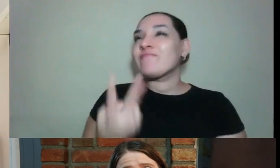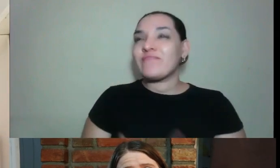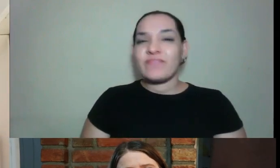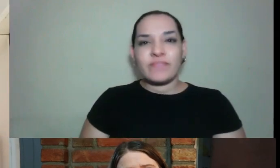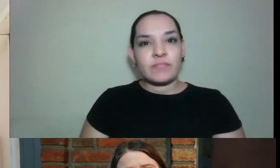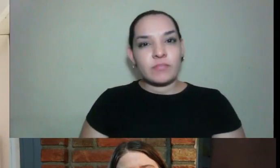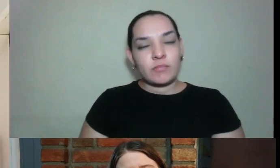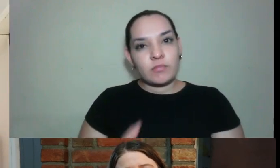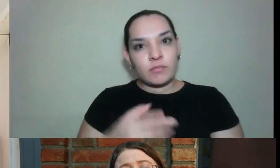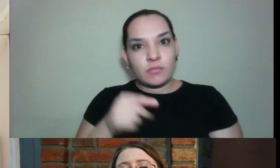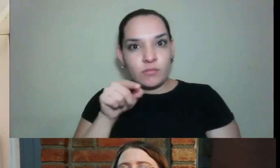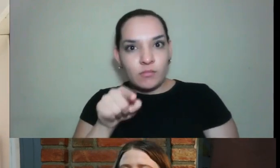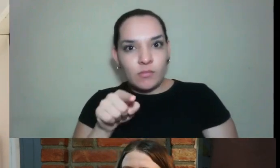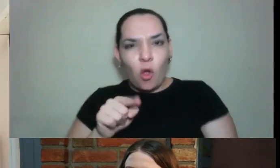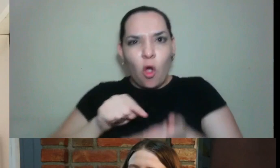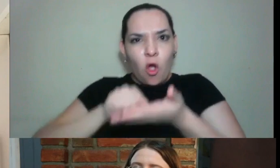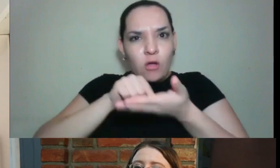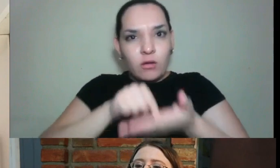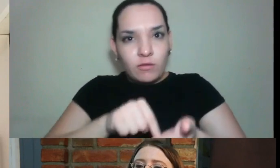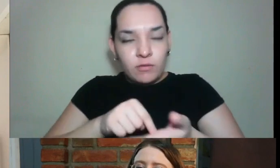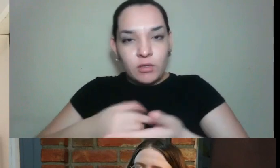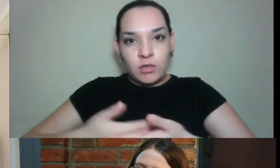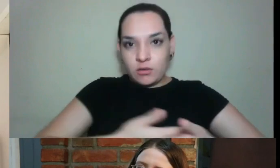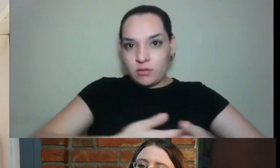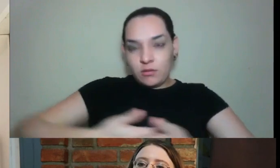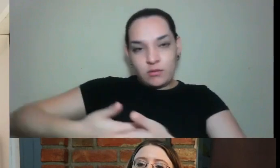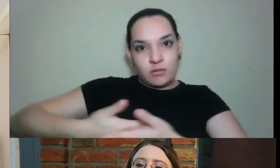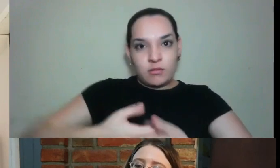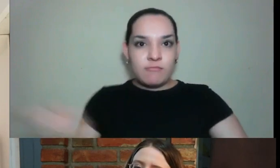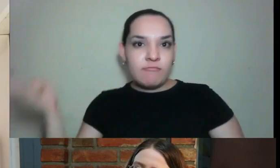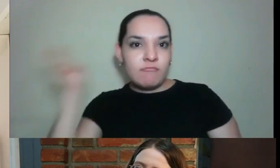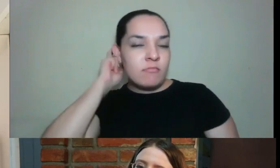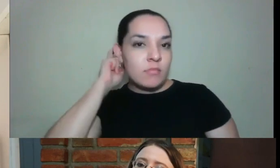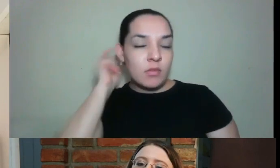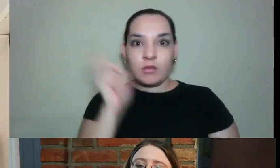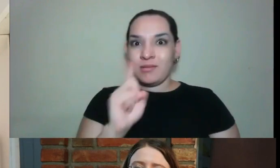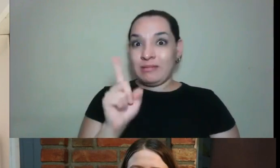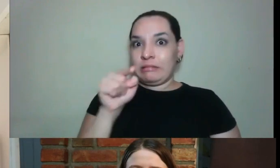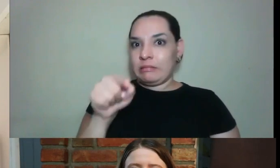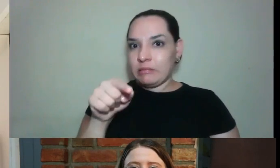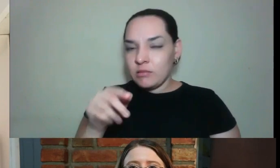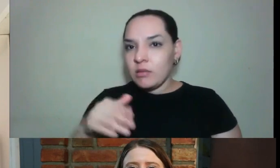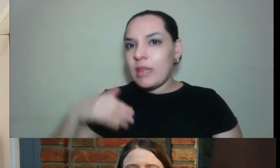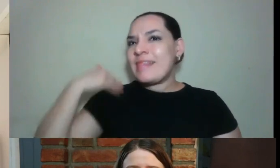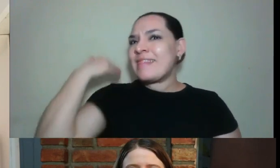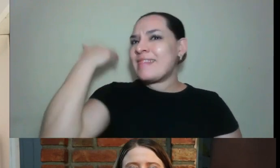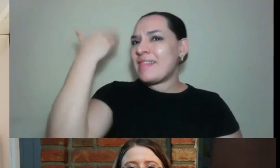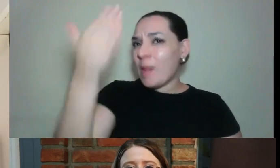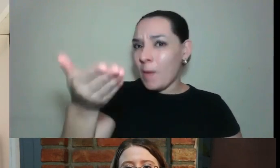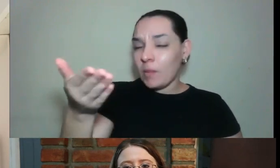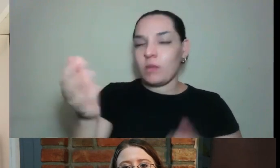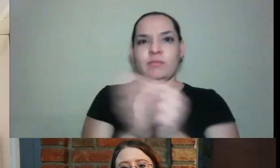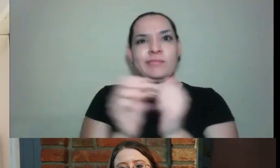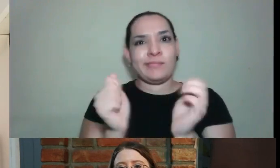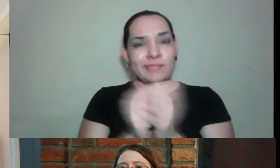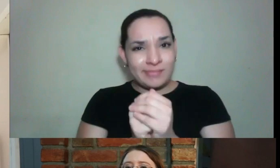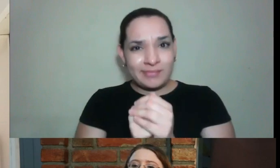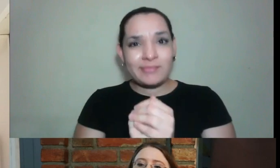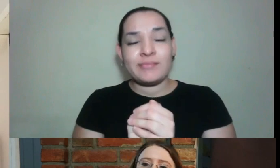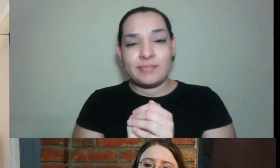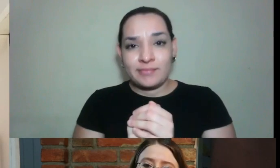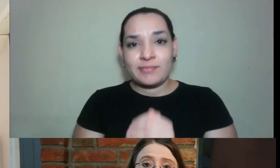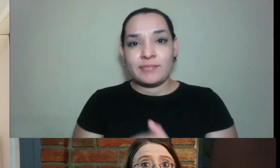terminan haciendo que un chico se implante sin quererlo. Y eso, a la larga, puede